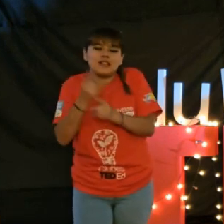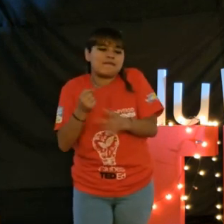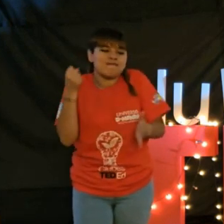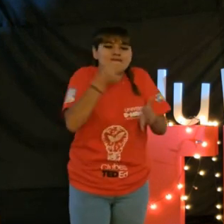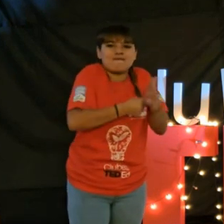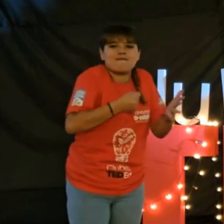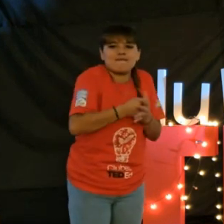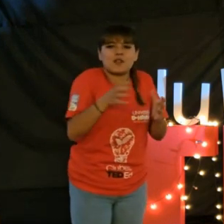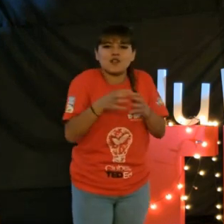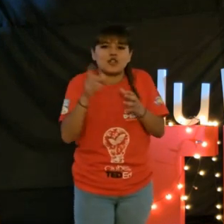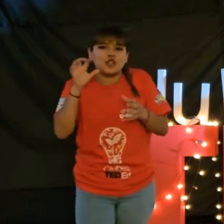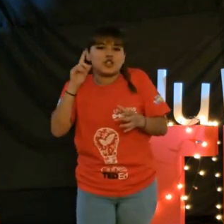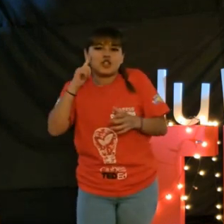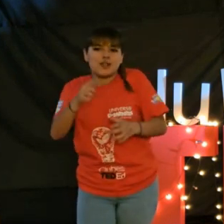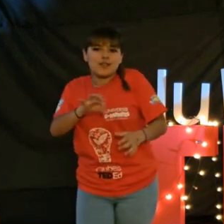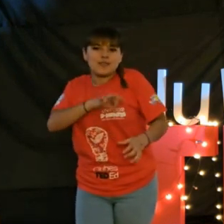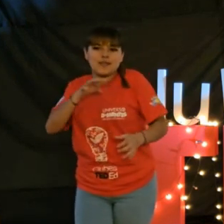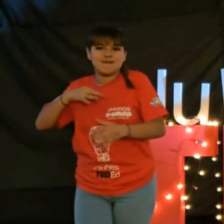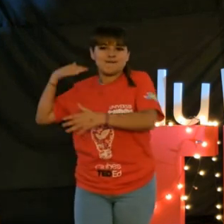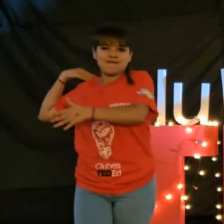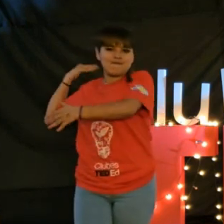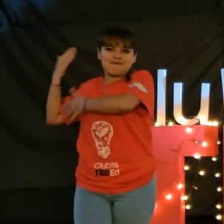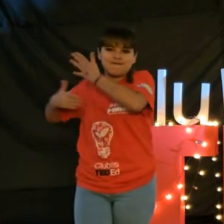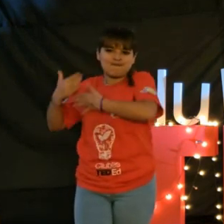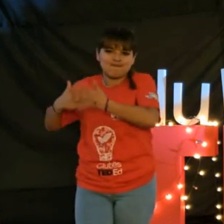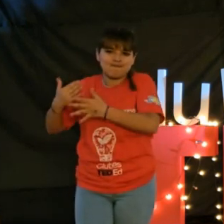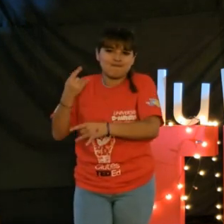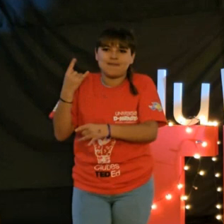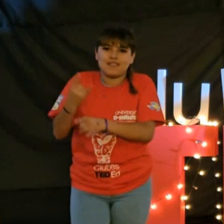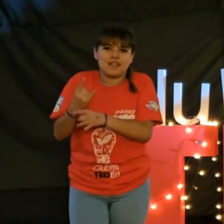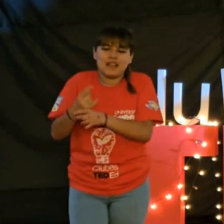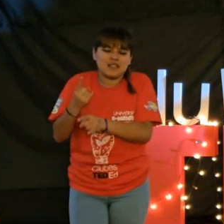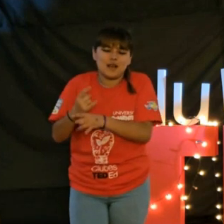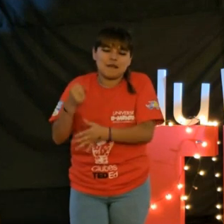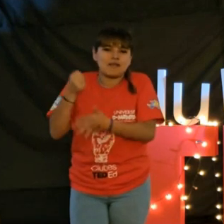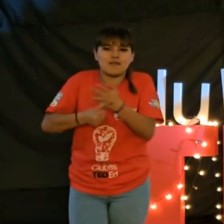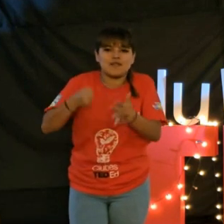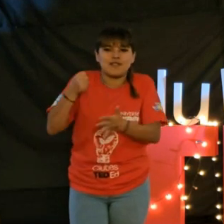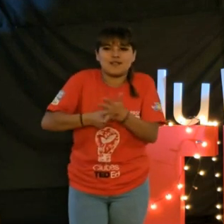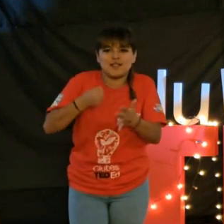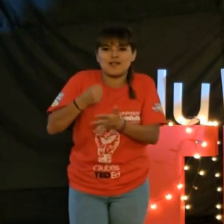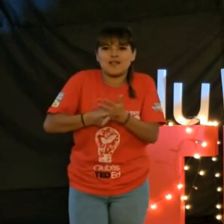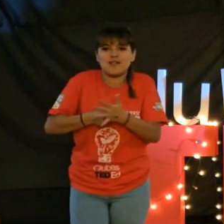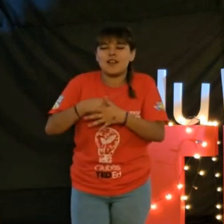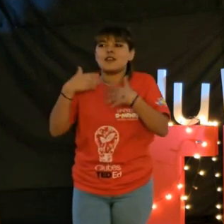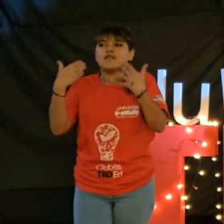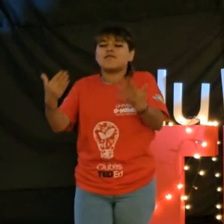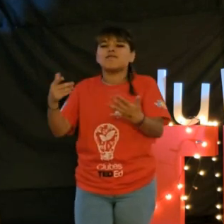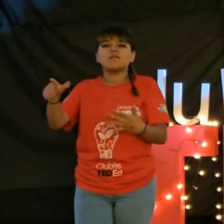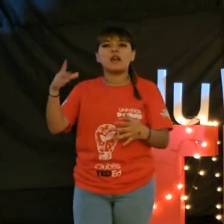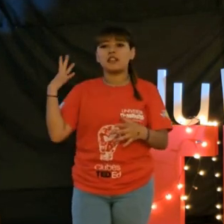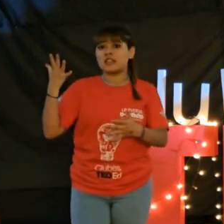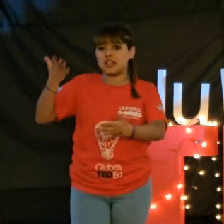Siempre luchó por la comunidad sorda durante años. Siempre mantuvo su lucha.